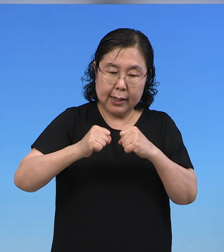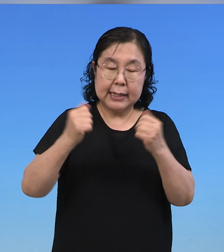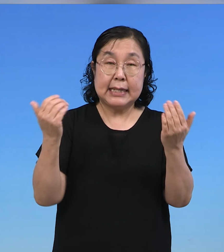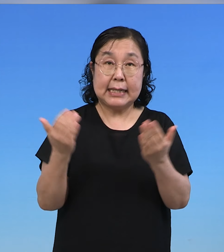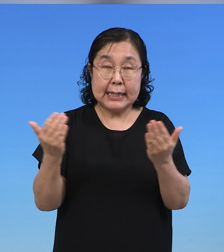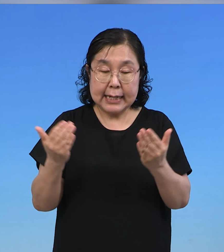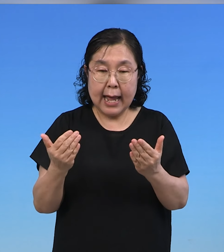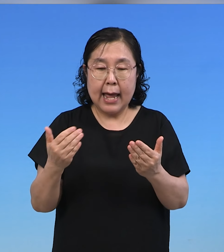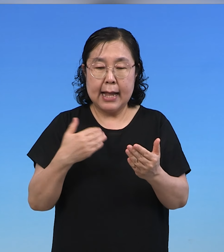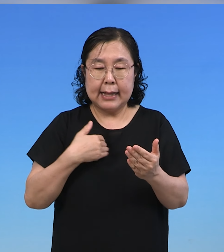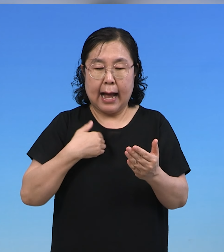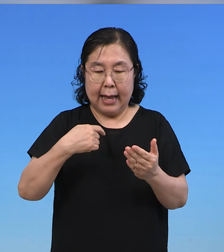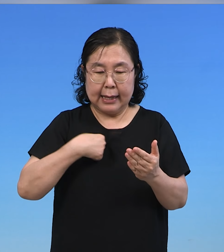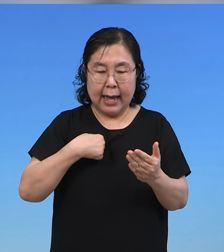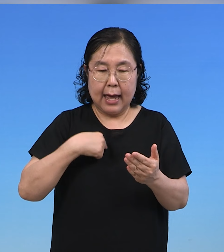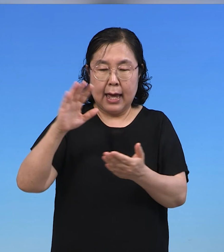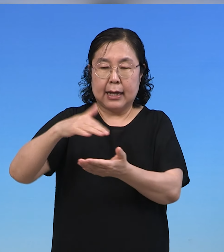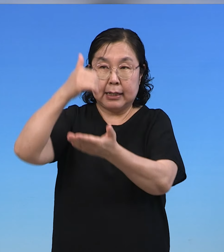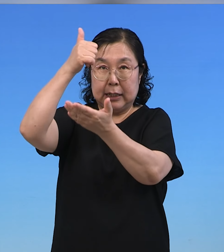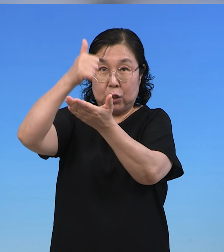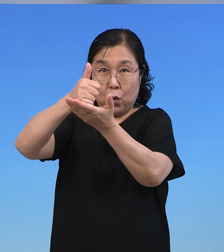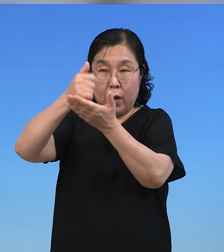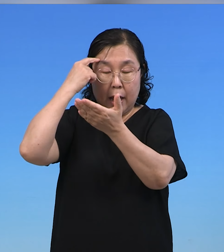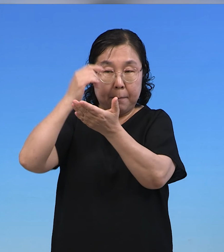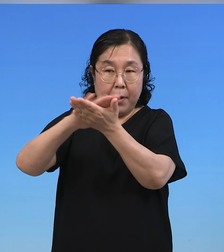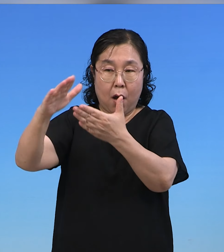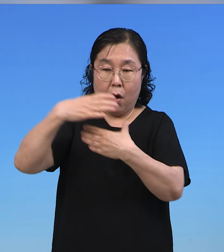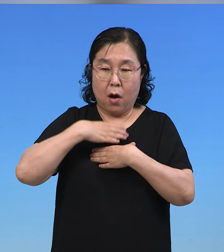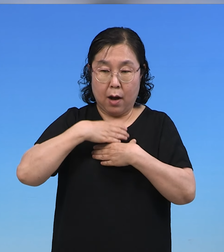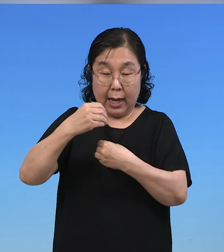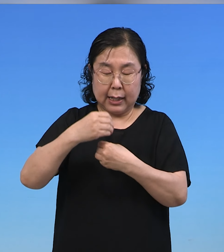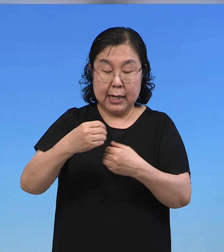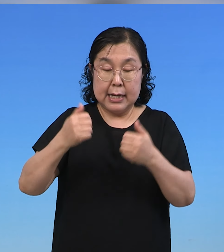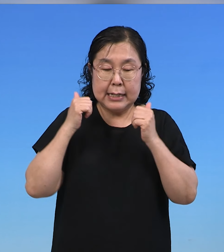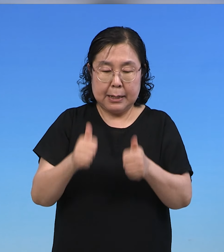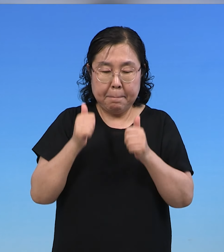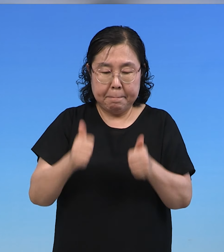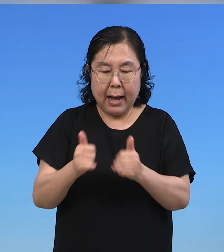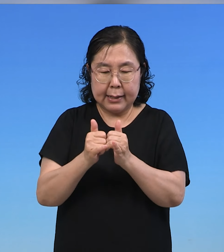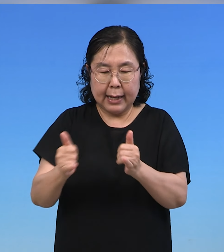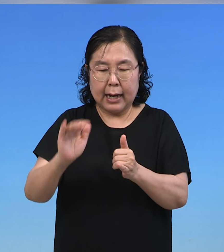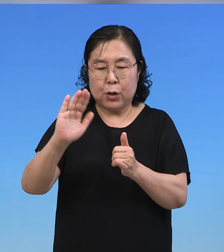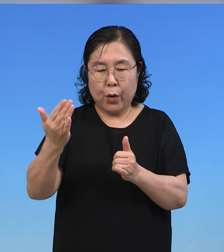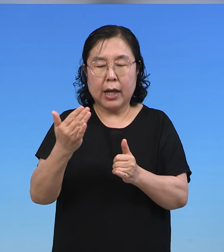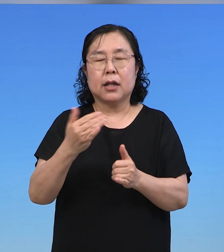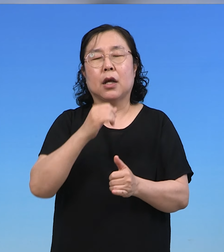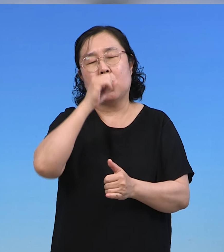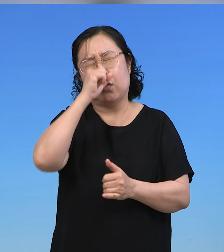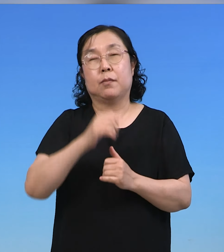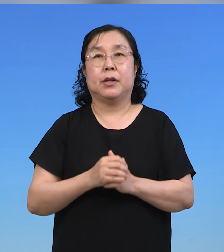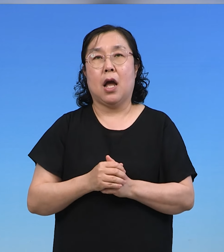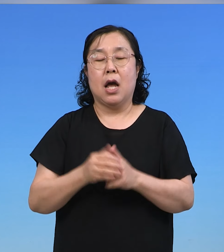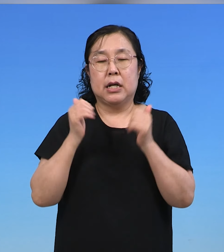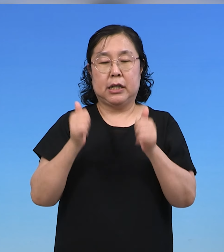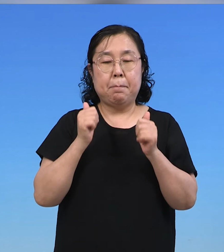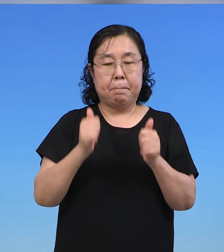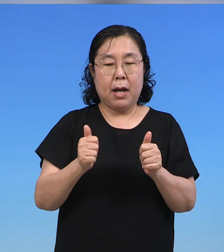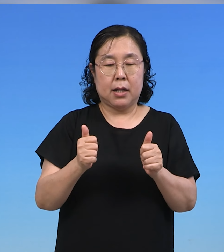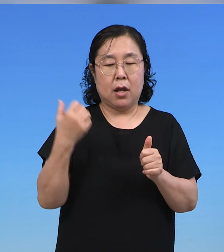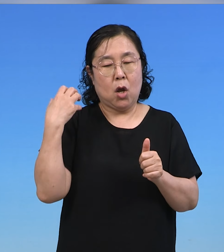되게, 심판자가 되게 하라는 겁니다. 그 축구 같은 거, 야구 같은 거 보면은 전부 다 그 심판이